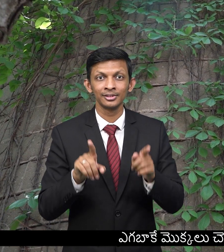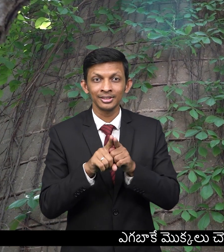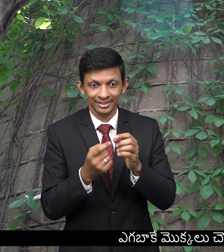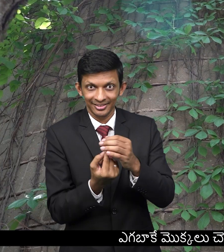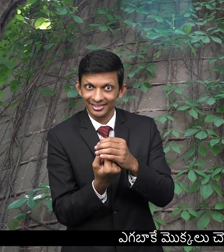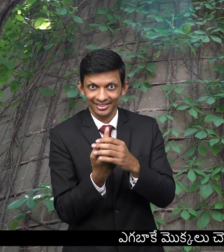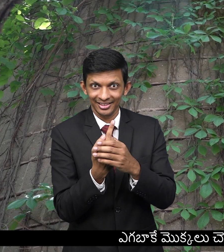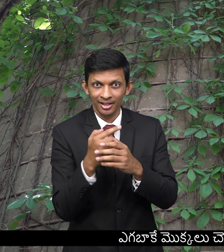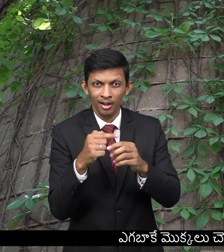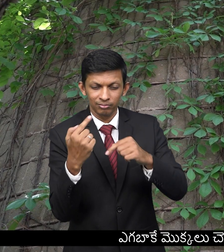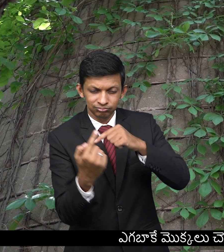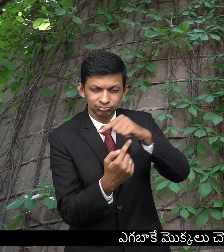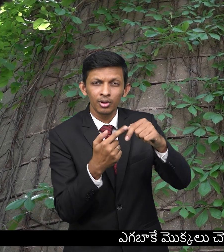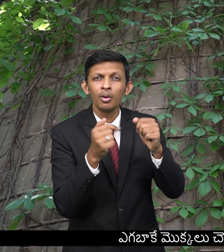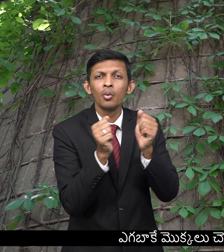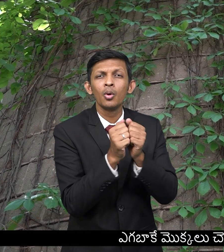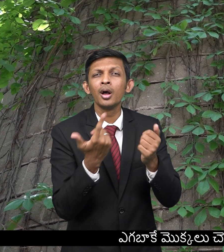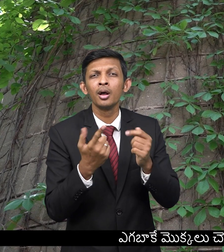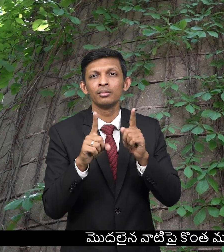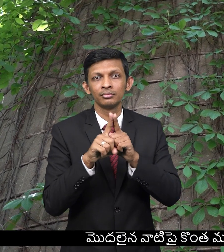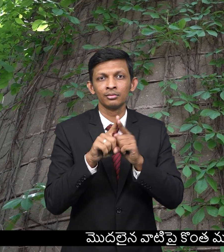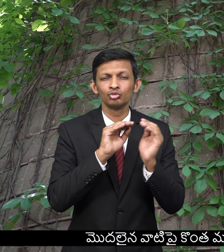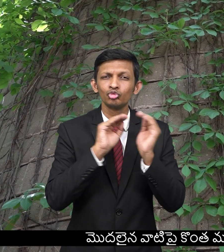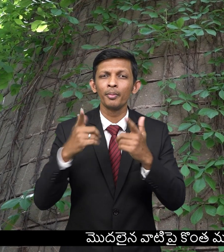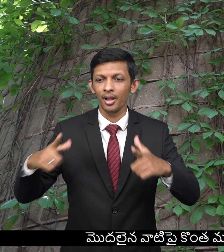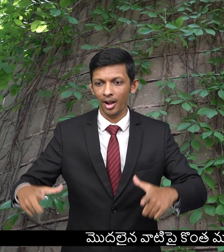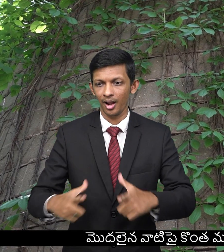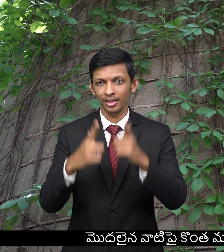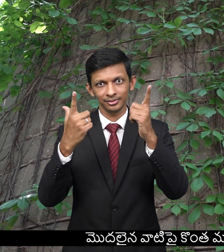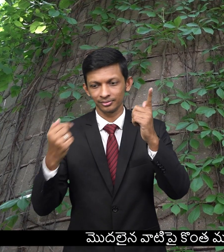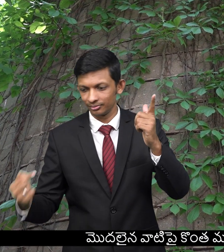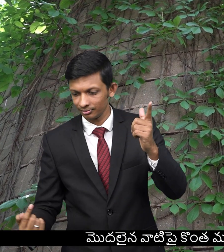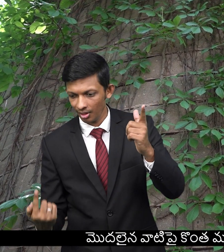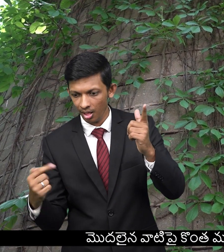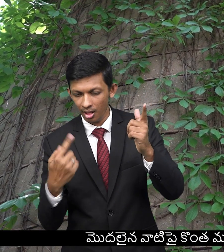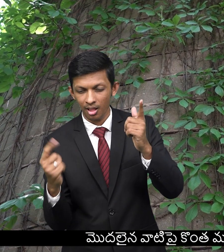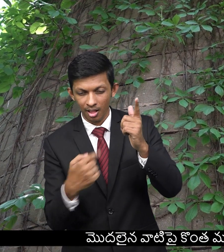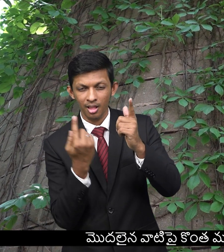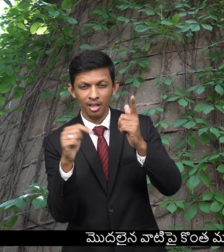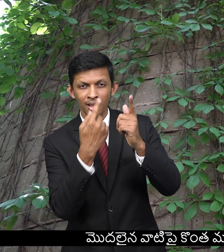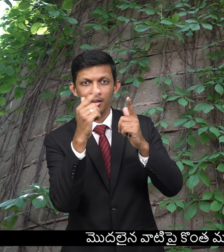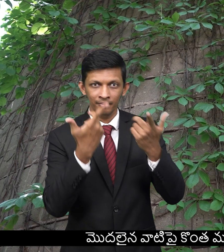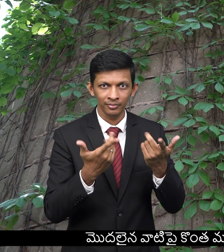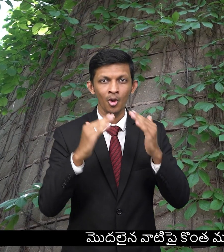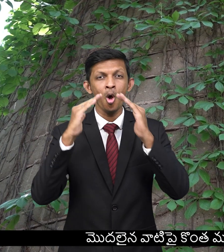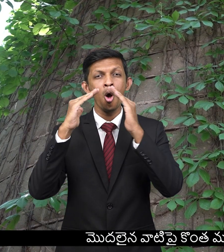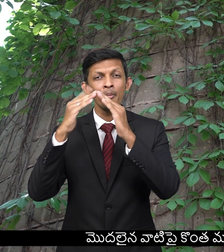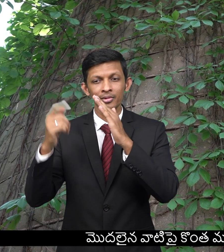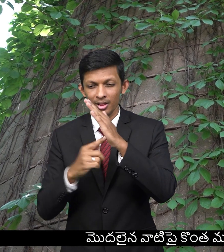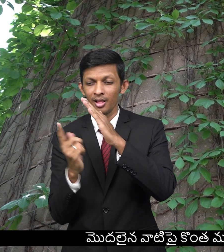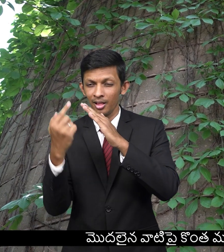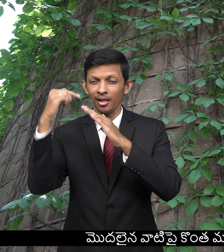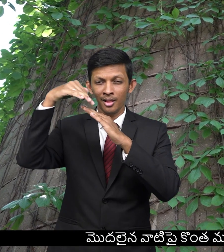ఎగబాగే మొక్కలు చెట్లు, ఇల్లు, పైకప్పులు మొదలైన వాటిపై కొంత మద్దతుతో పైకి ఎగబాగుతాయి.